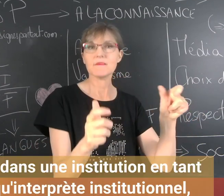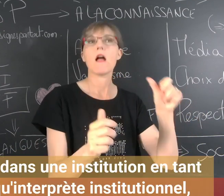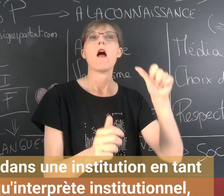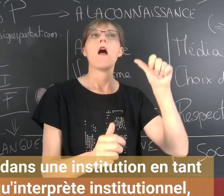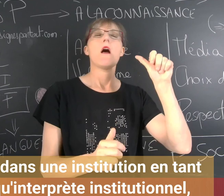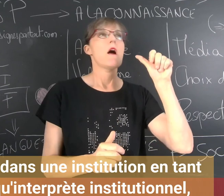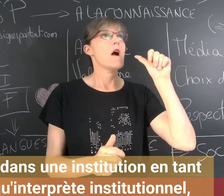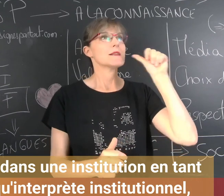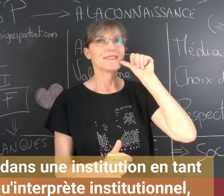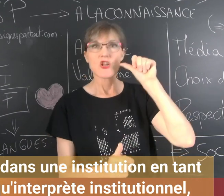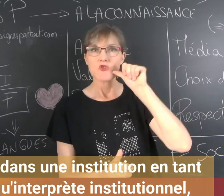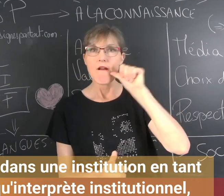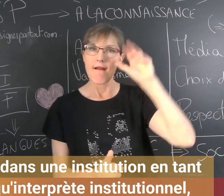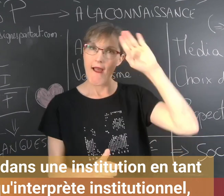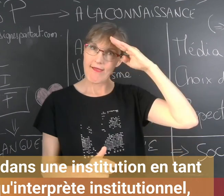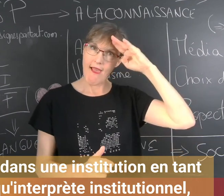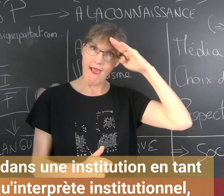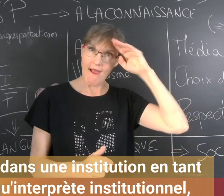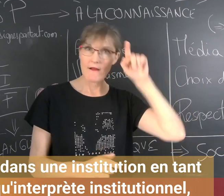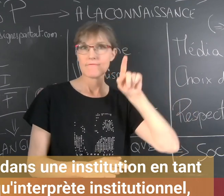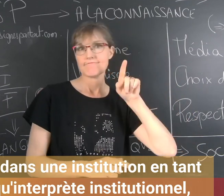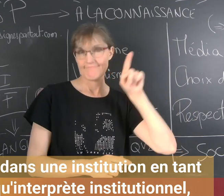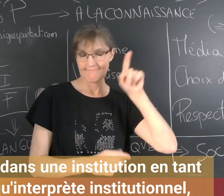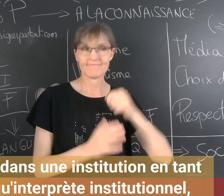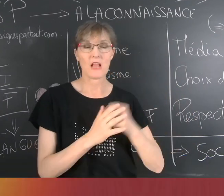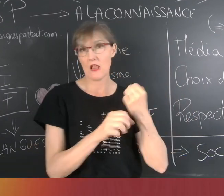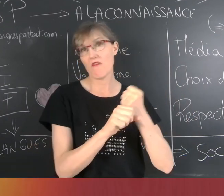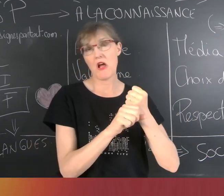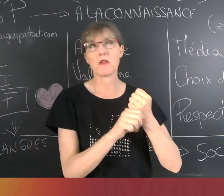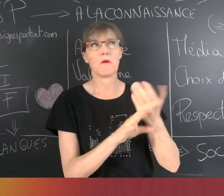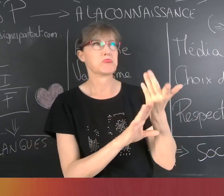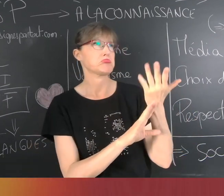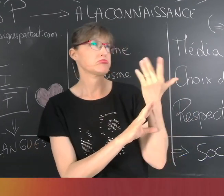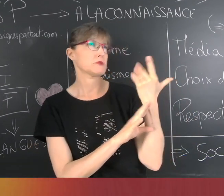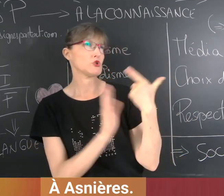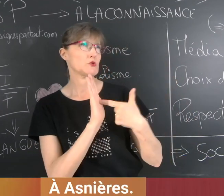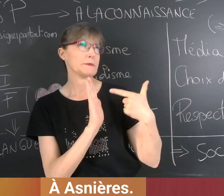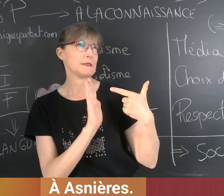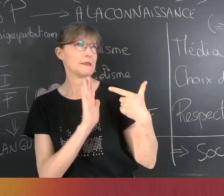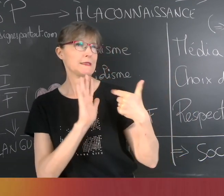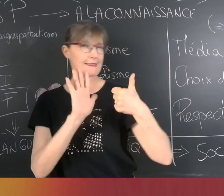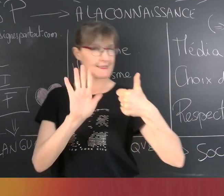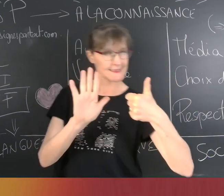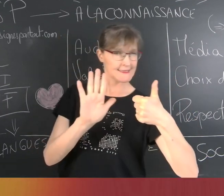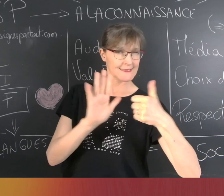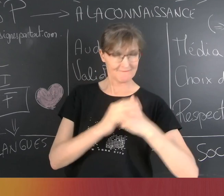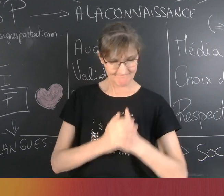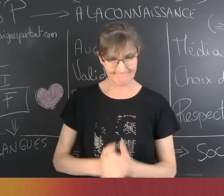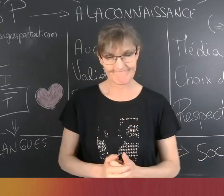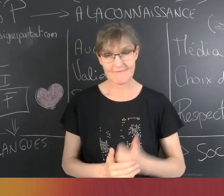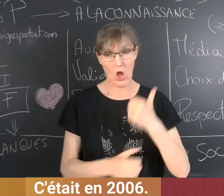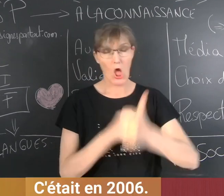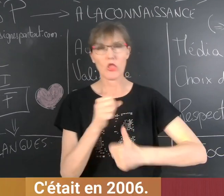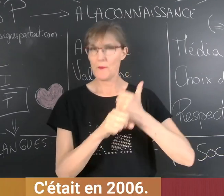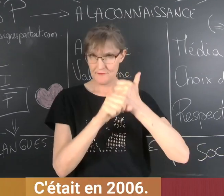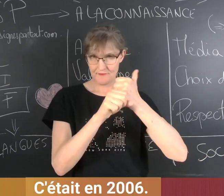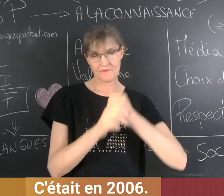dans une institution, donc en tant qu'interprète institutionnelle à Asnières. C'était en